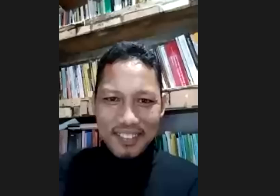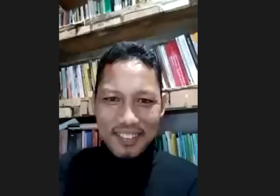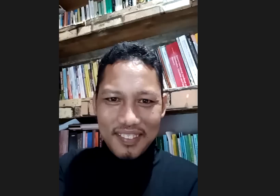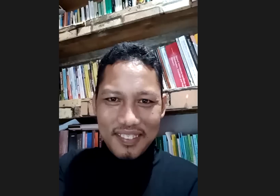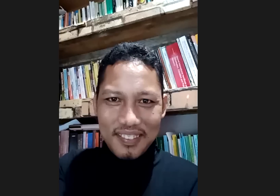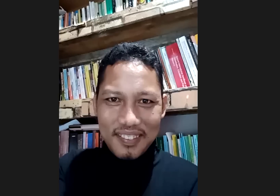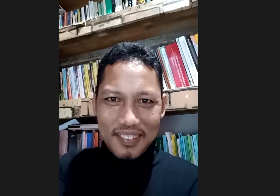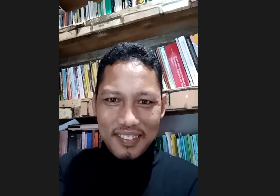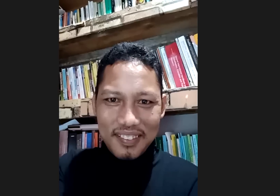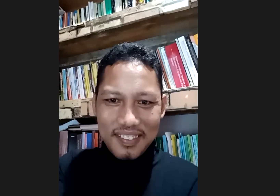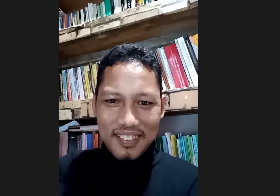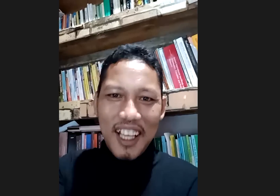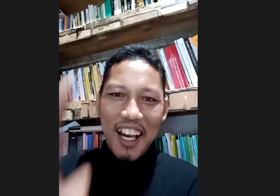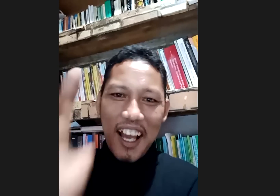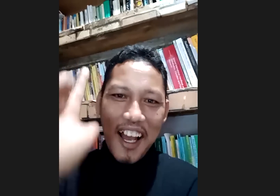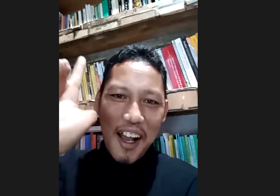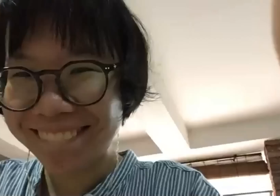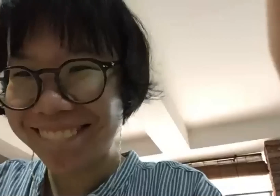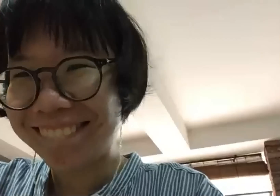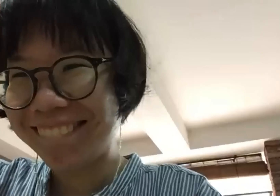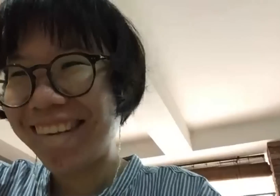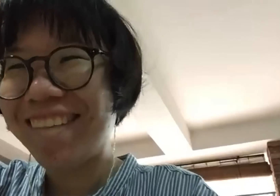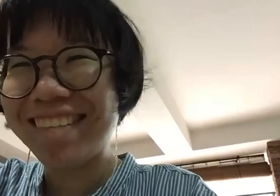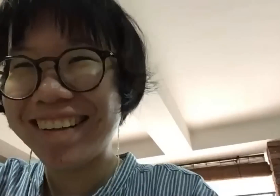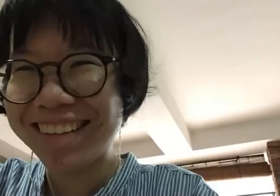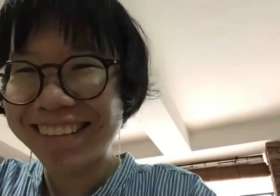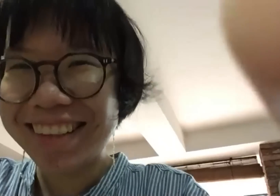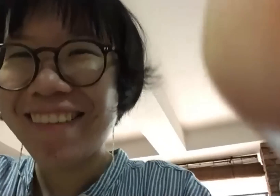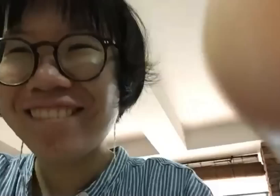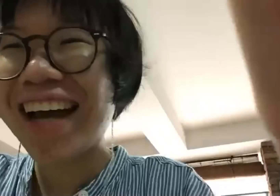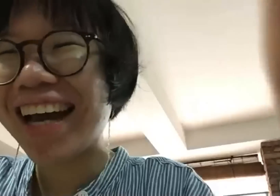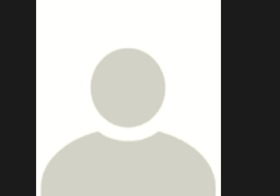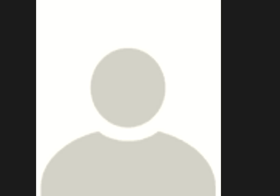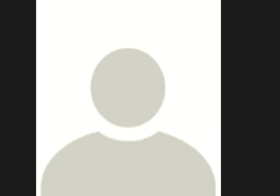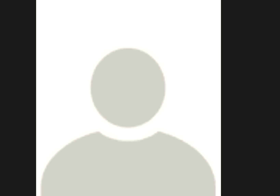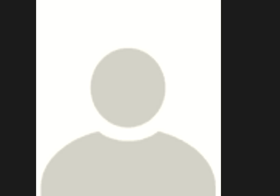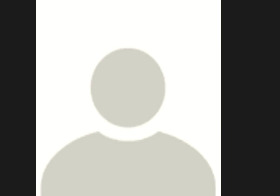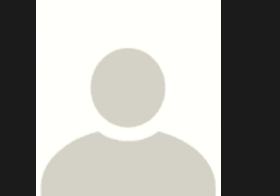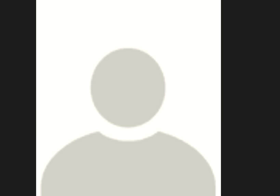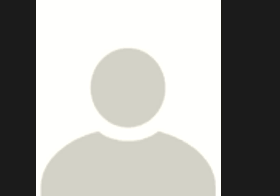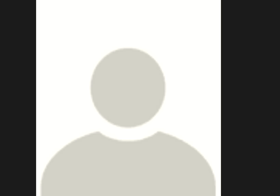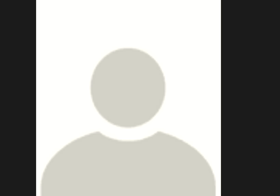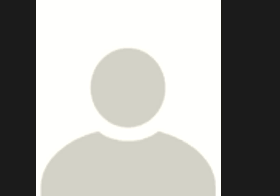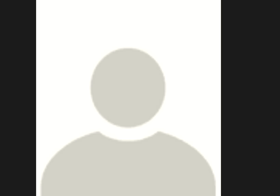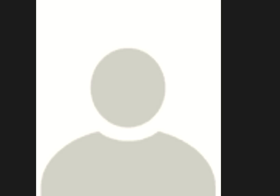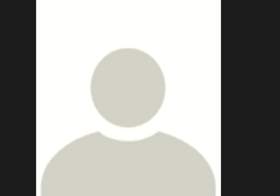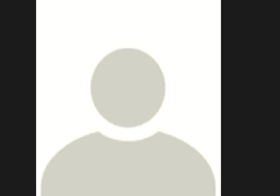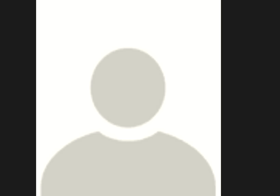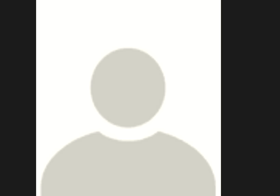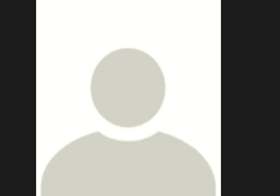Salam inklusi. Salam. Salam. Bye bye. Bye bye.